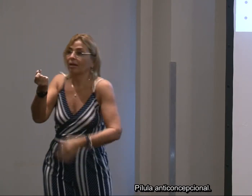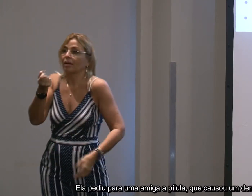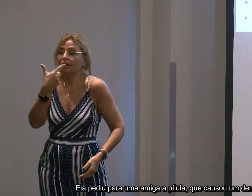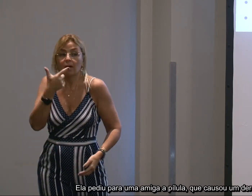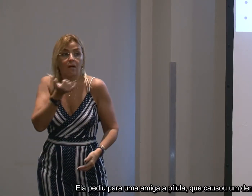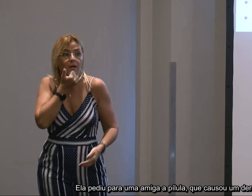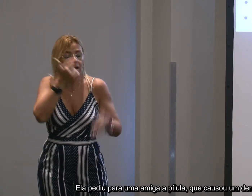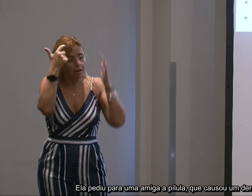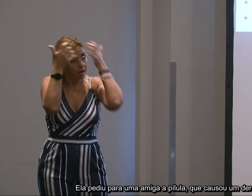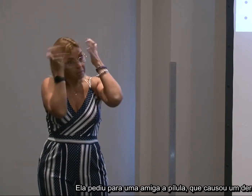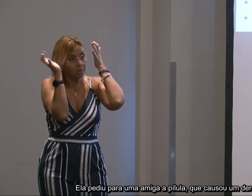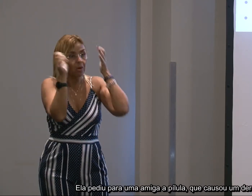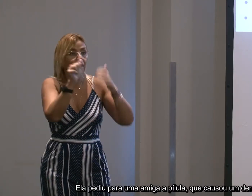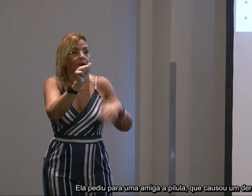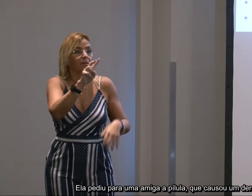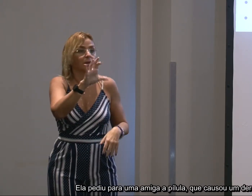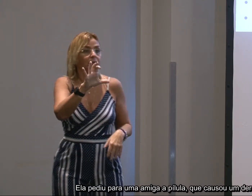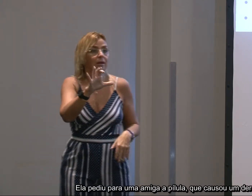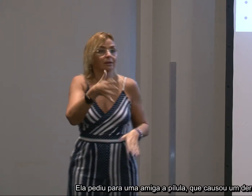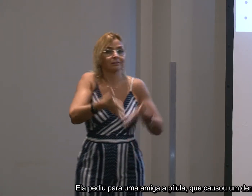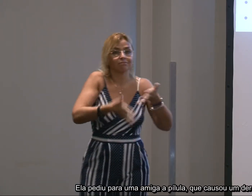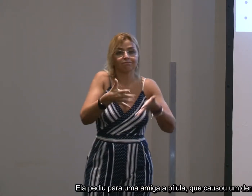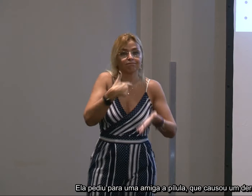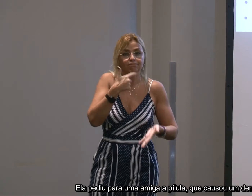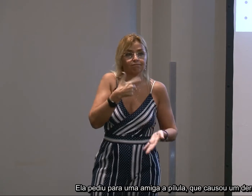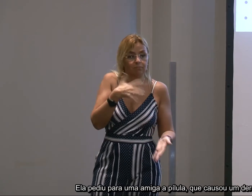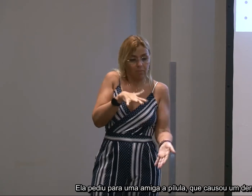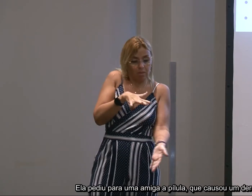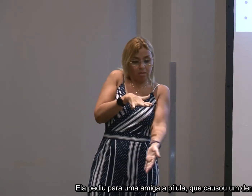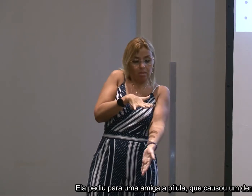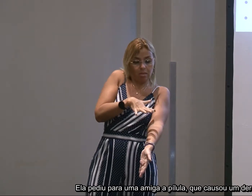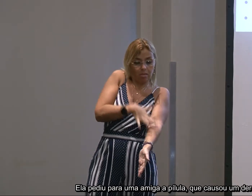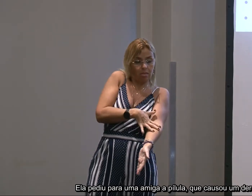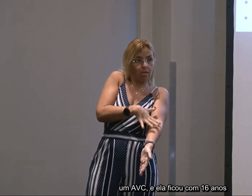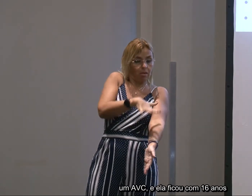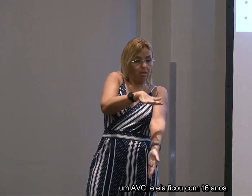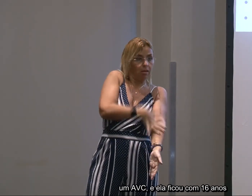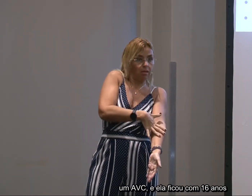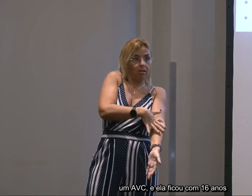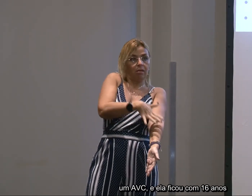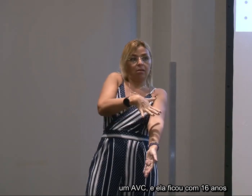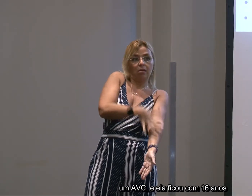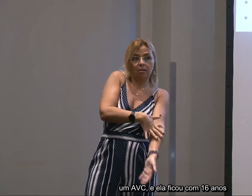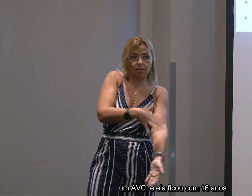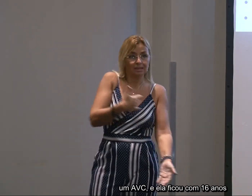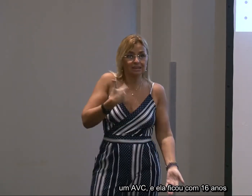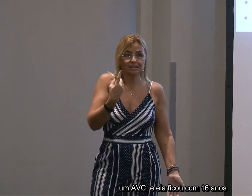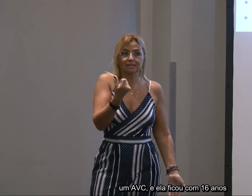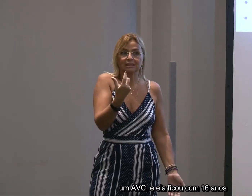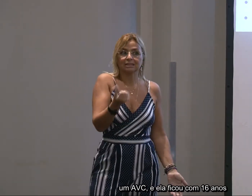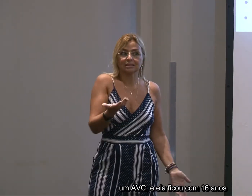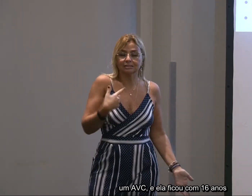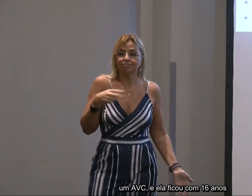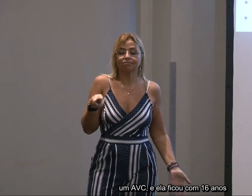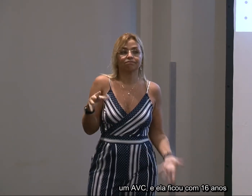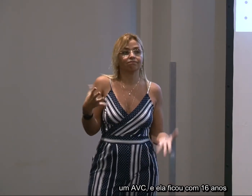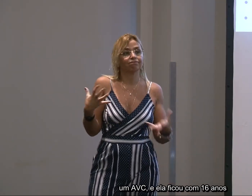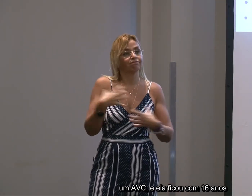ela pediu para amigo a pílula, e essa pílula causou um derrame, um acidente vascular cerebral, e ela ficou, com